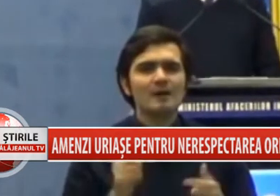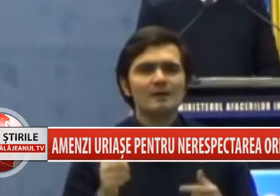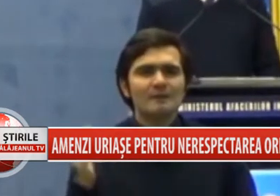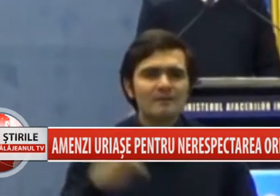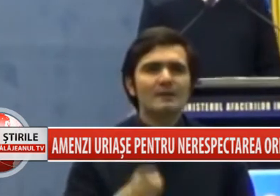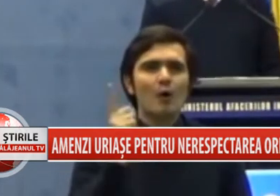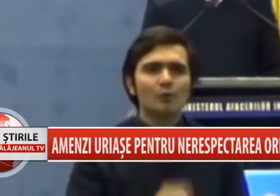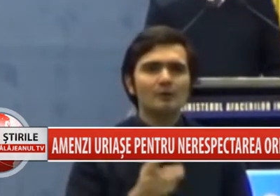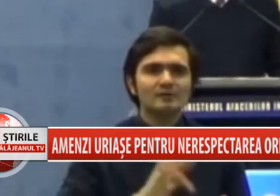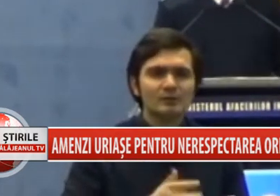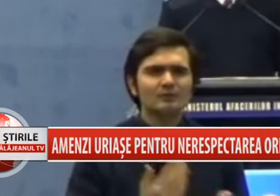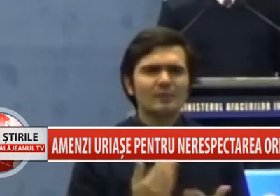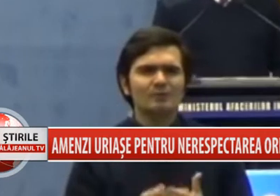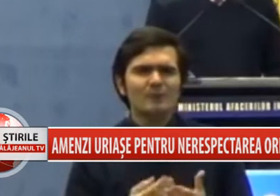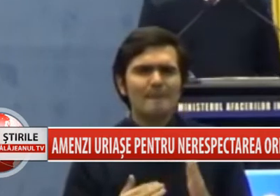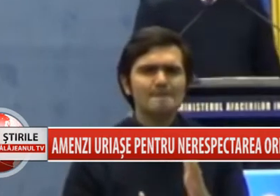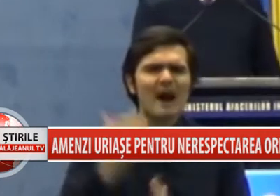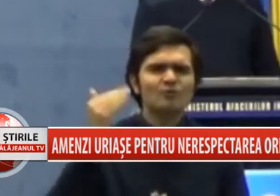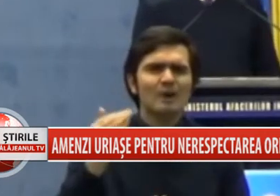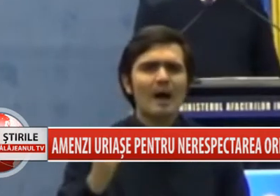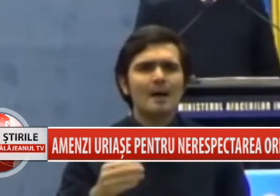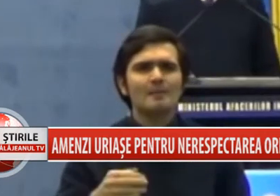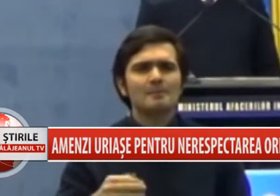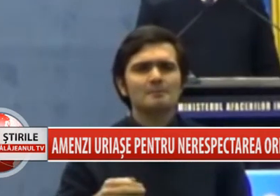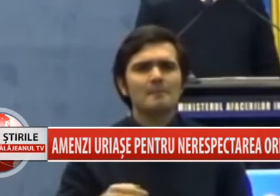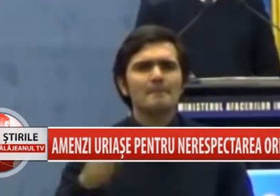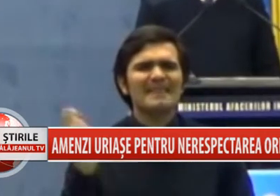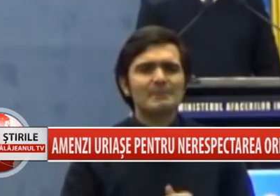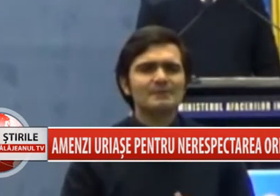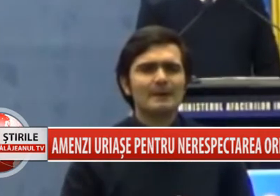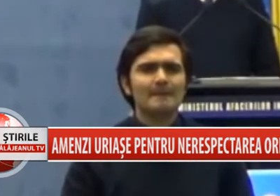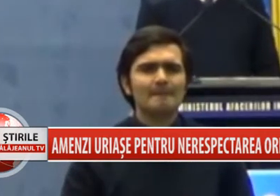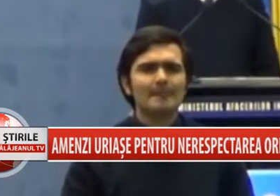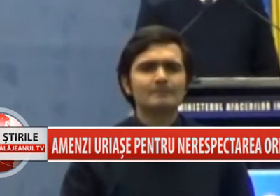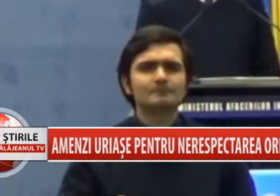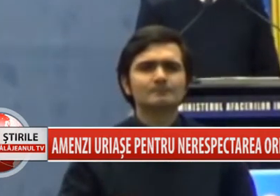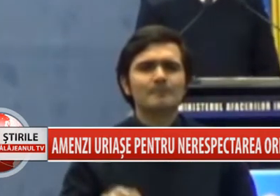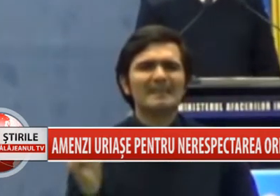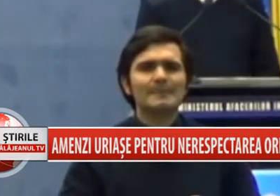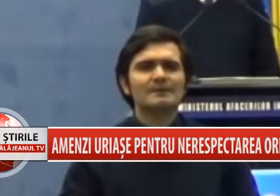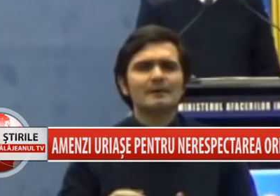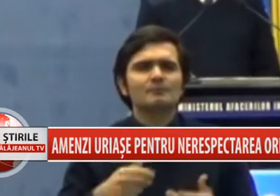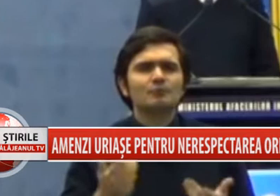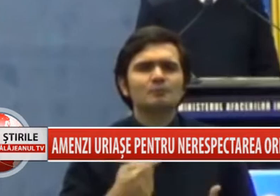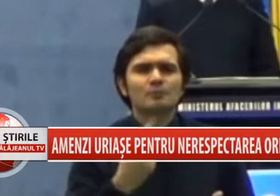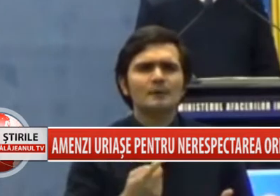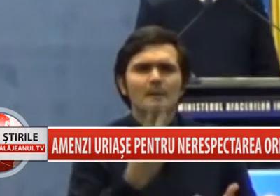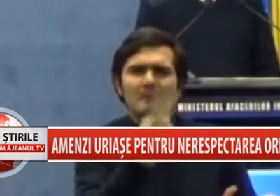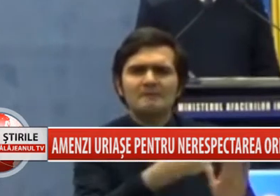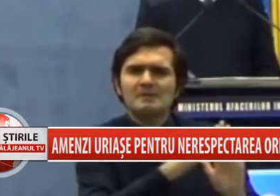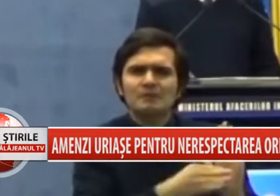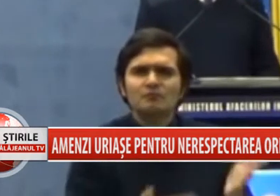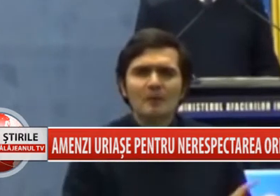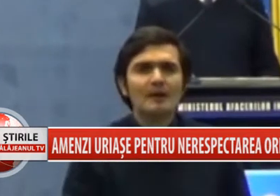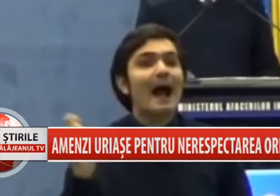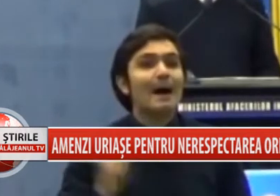celei care a majorat pedepsele de ordin penal și are ca principale prevederi următoarele lucruri. Amenzile